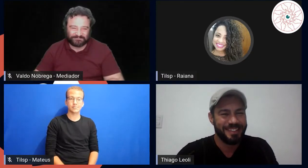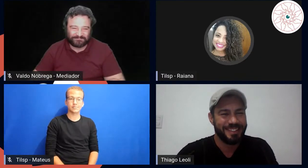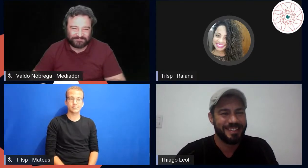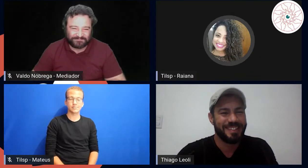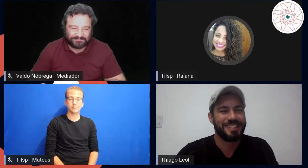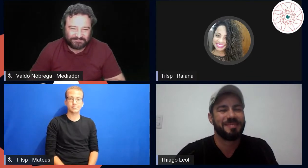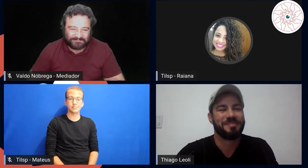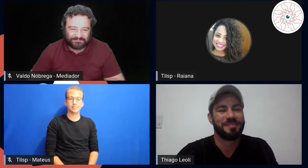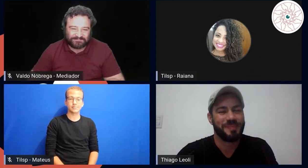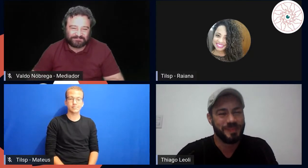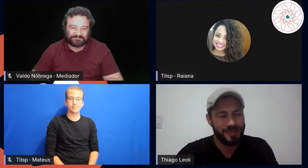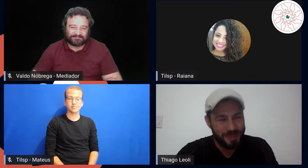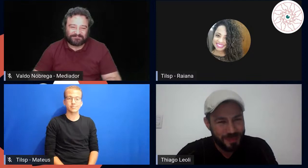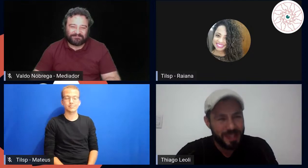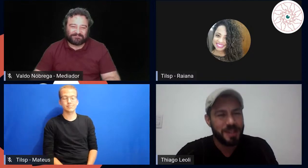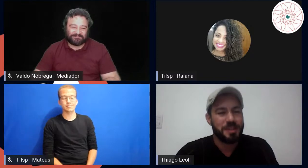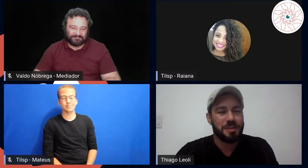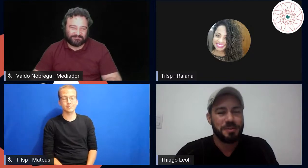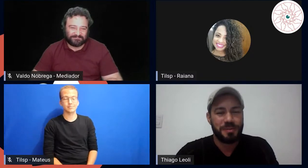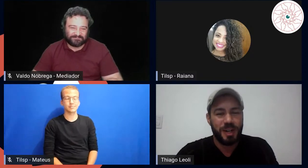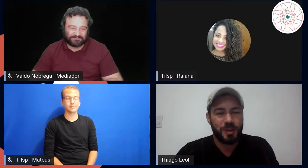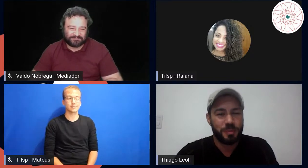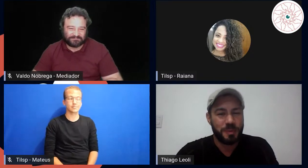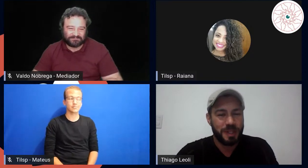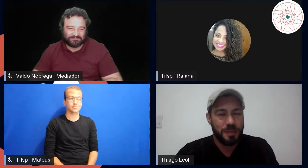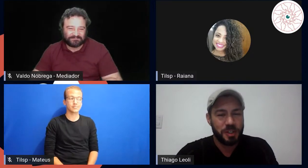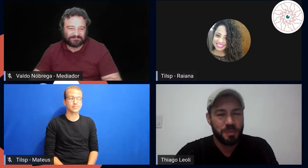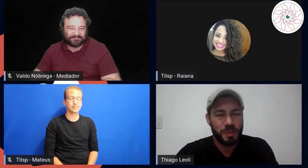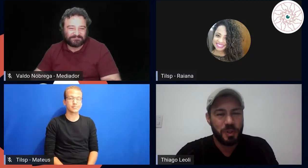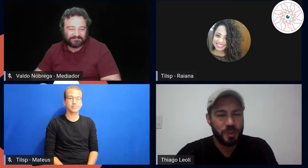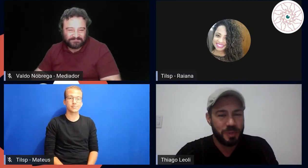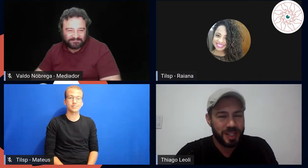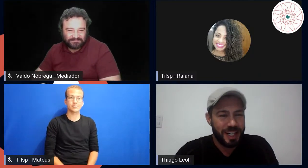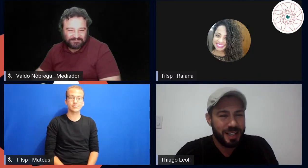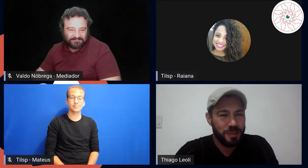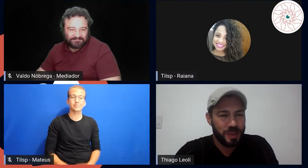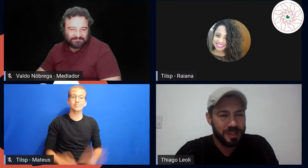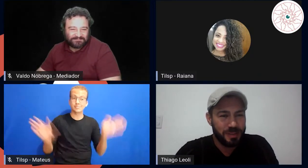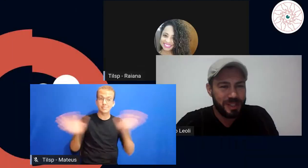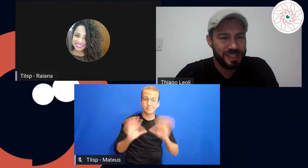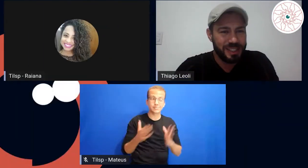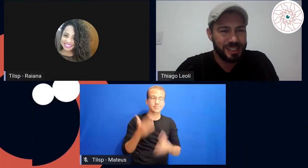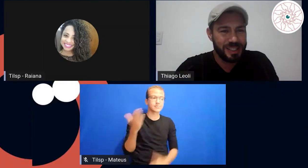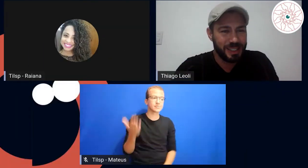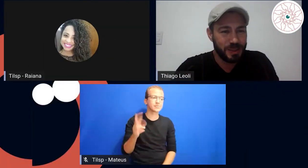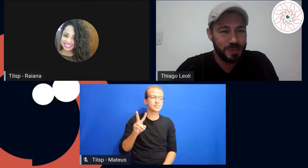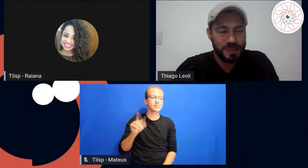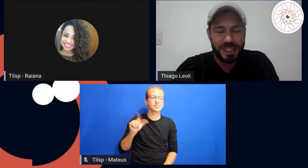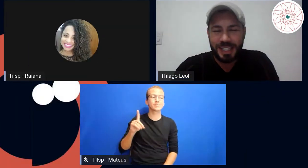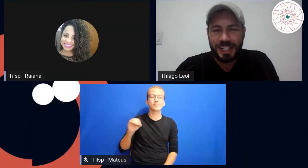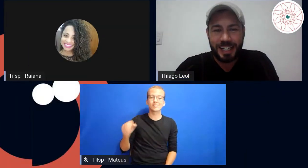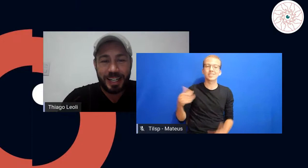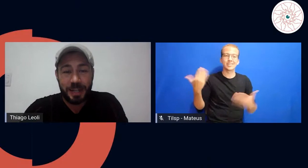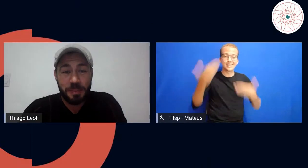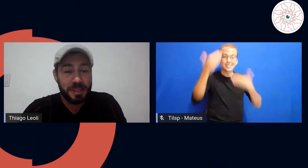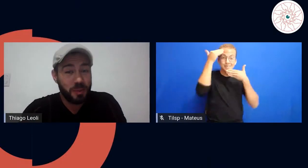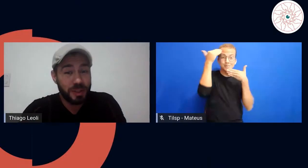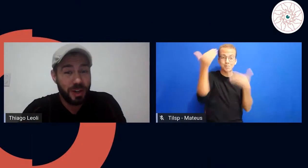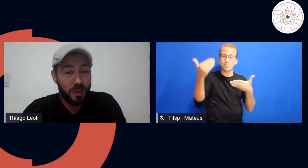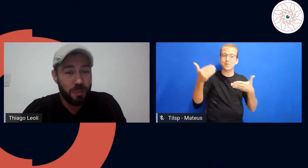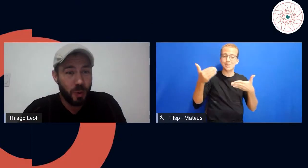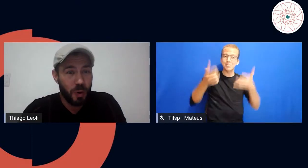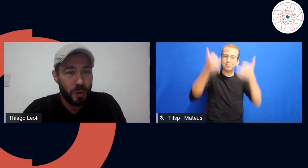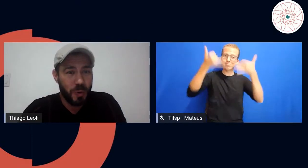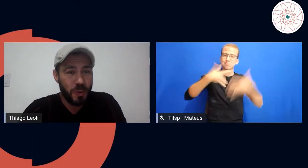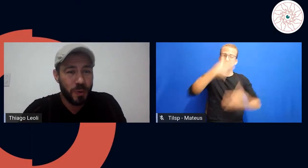explanação deste tema tão relevante. Valdo, primeiramente, muito obrigado por essa apresentação. Eh, me